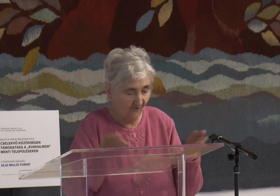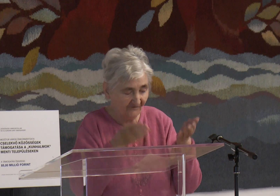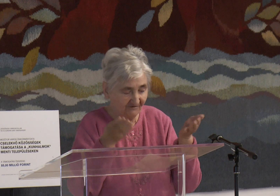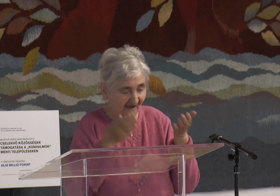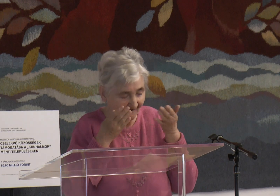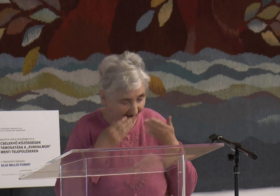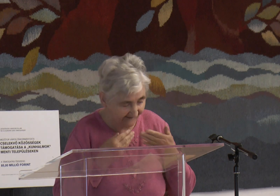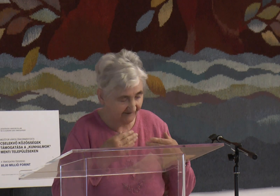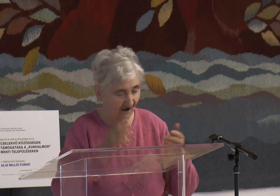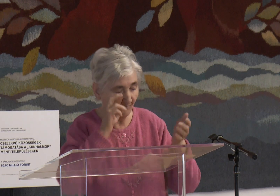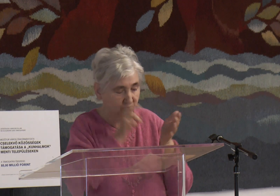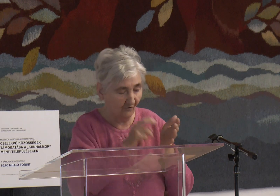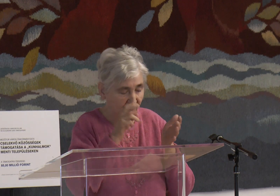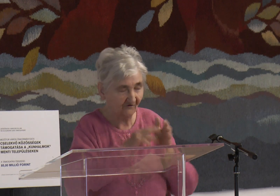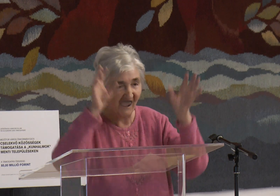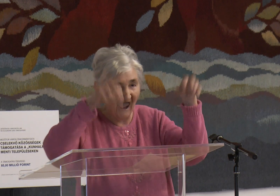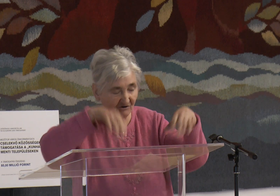Anyának a legszebb hang volt ez.